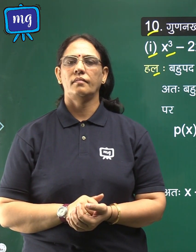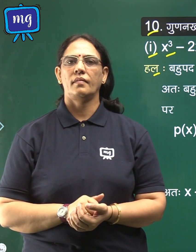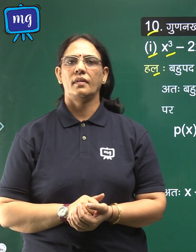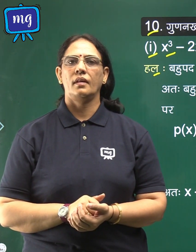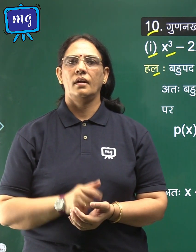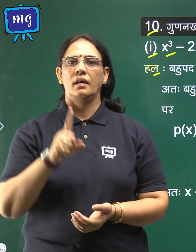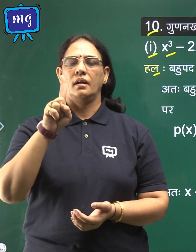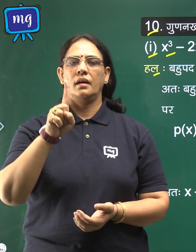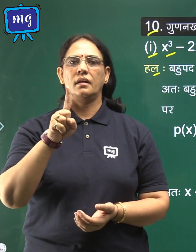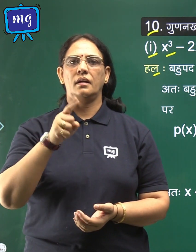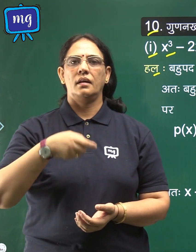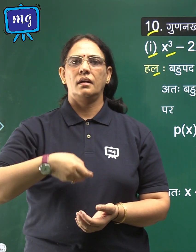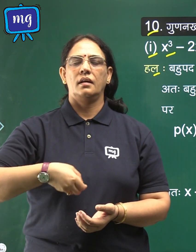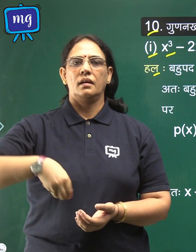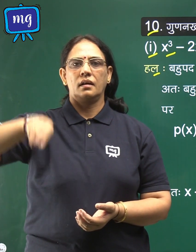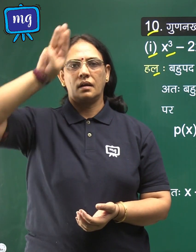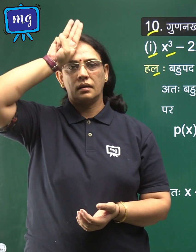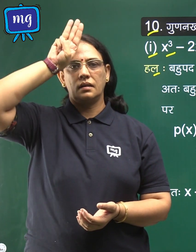एक की घात तीन